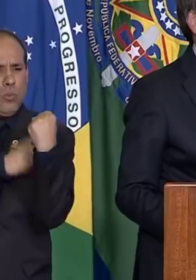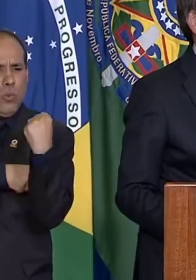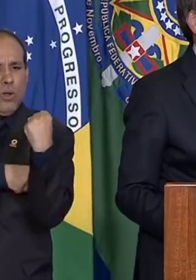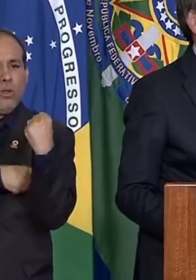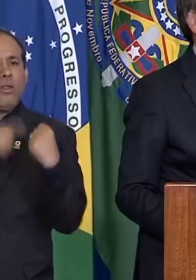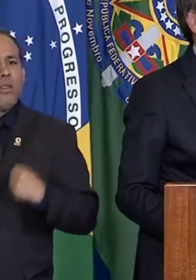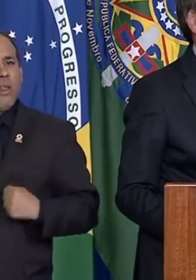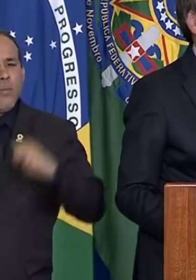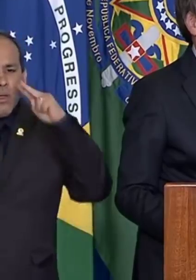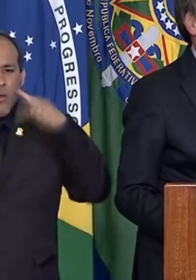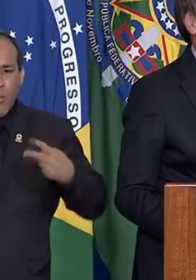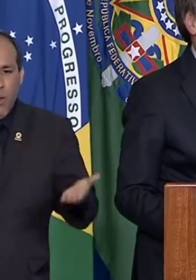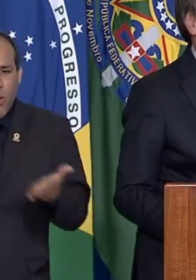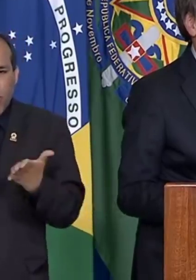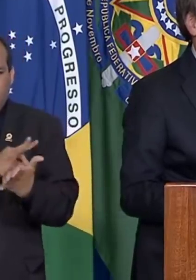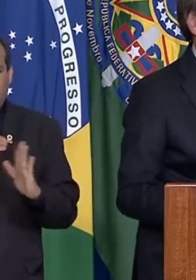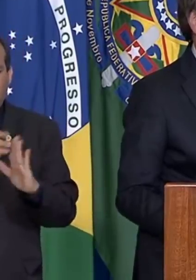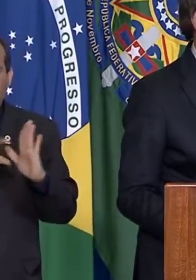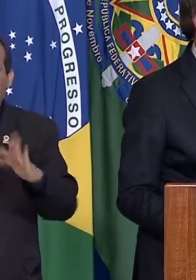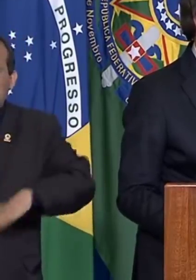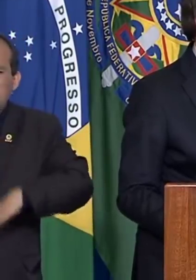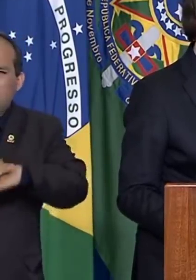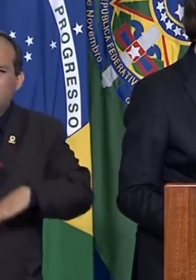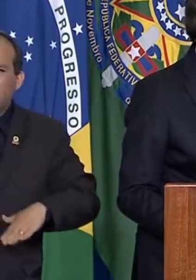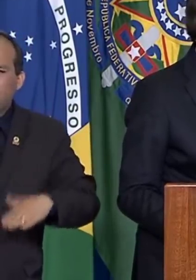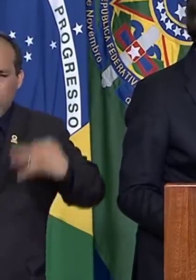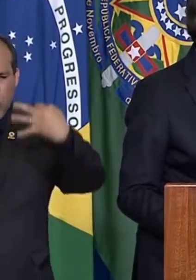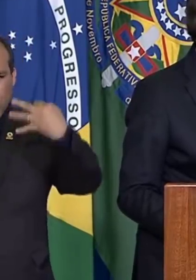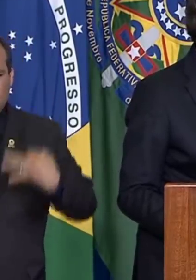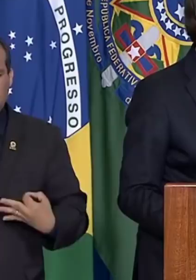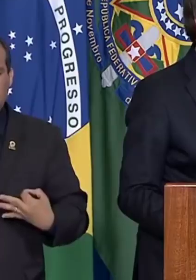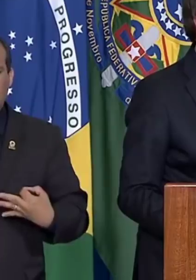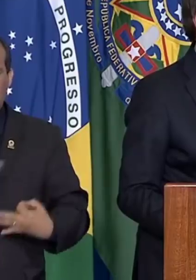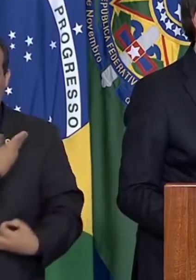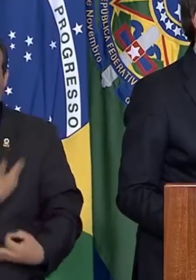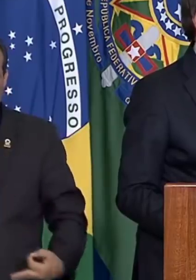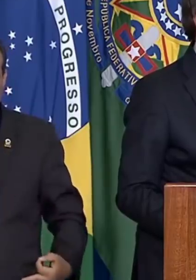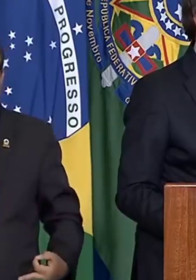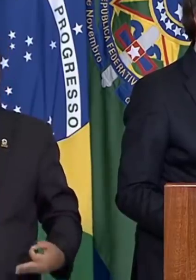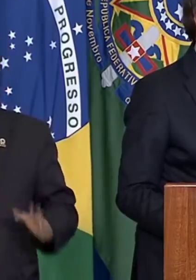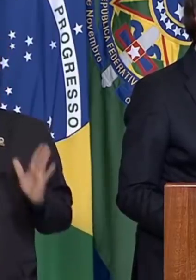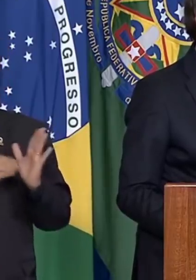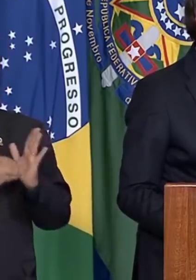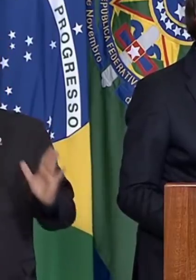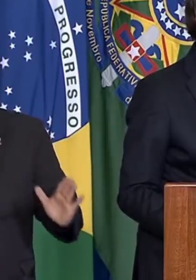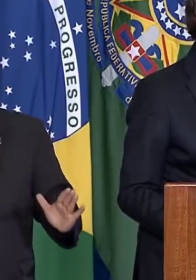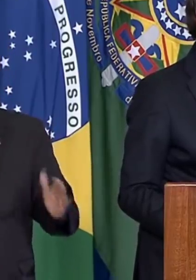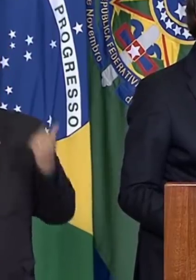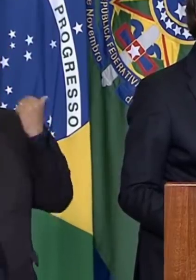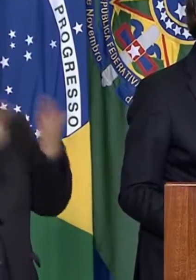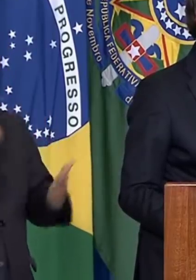reconhecemos nesse ato um dos atos mais justos que o governo devia ao produtor brasileiro,